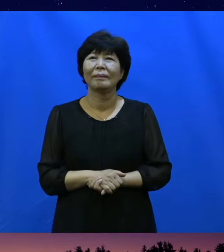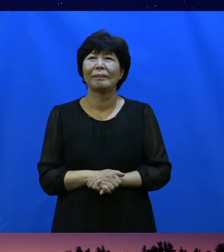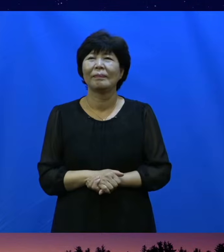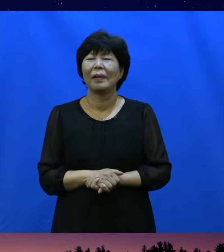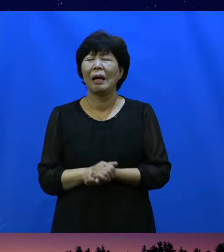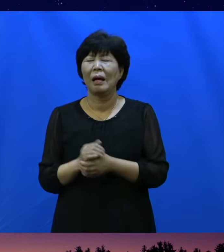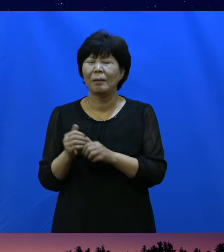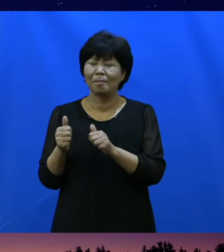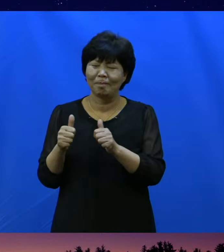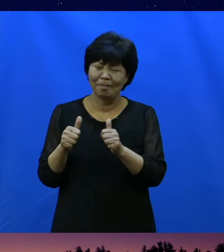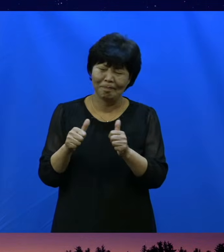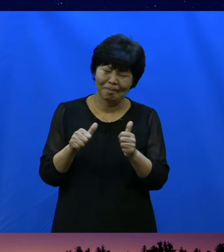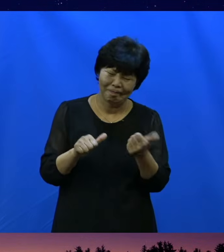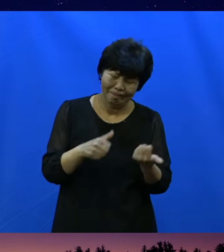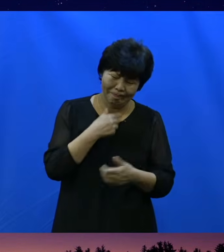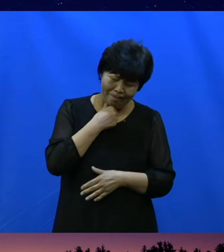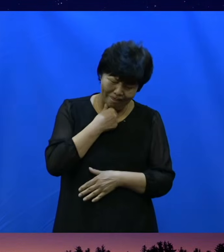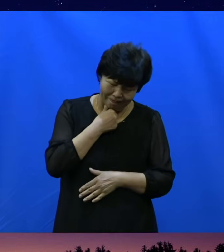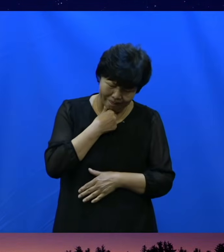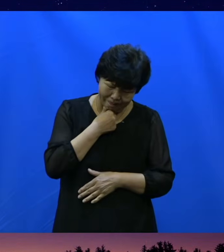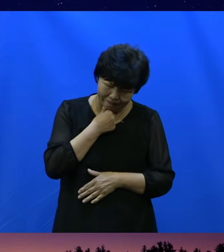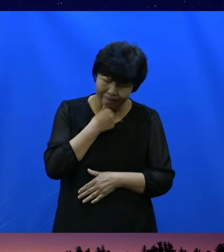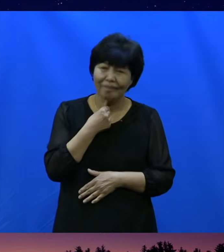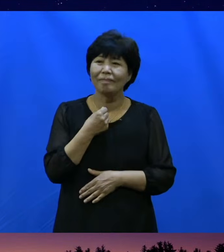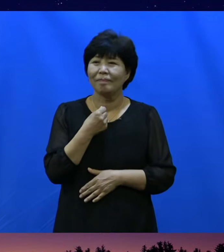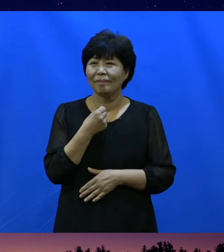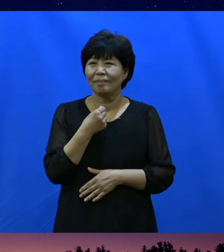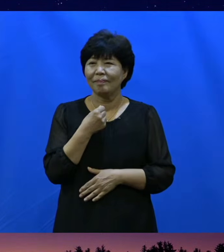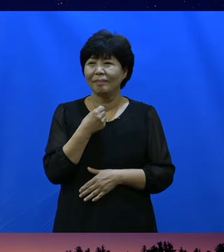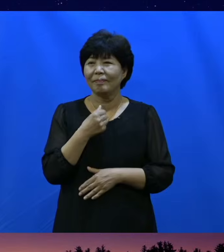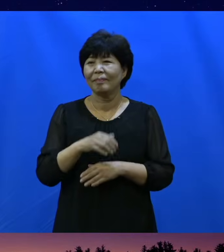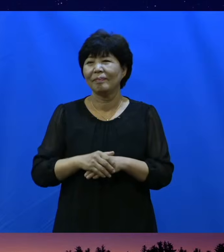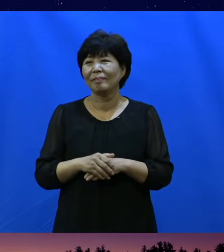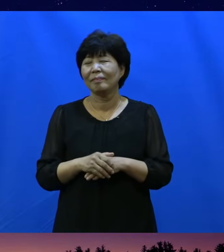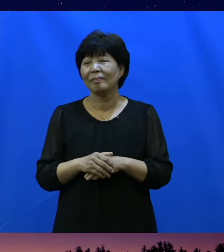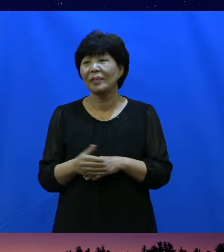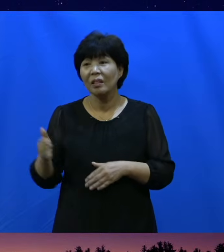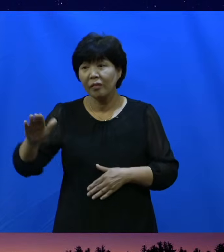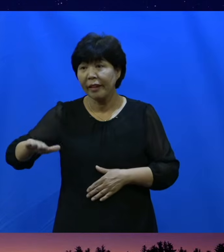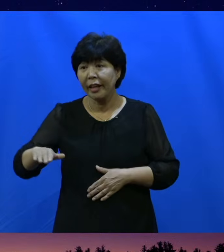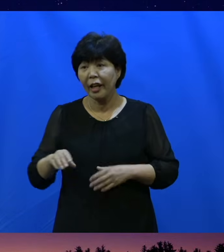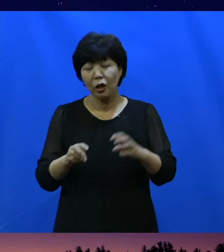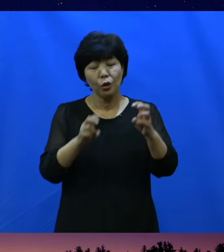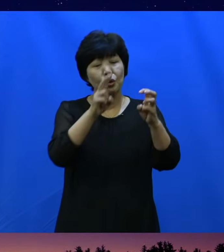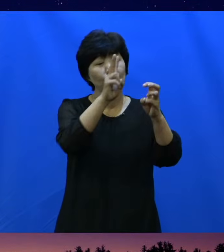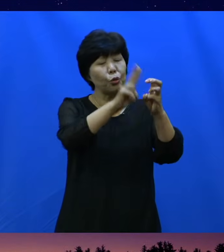죽고 싶은 마음이 안 들었겠어요, 여러분, 베드로가. 그러나 가르치도와 달라요.